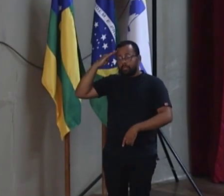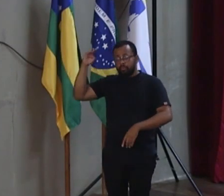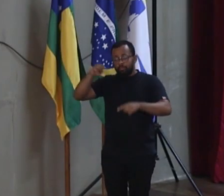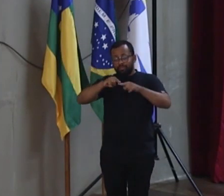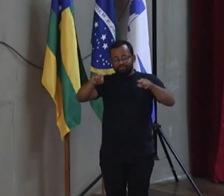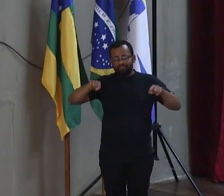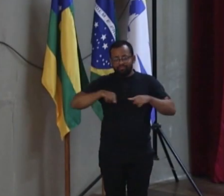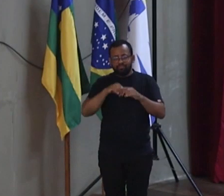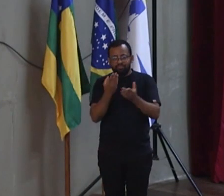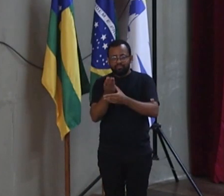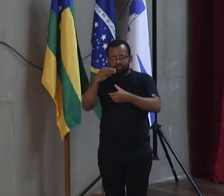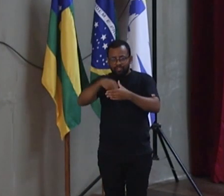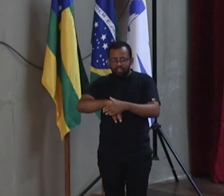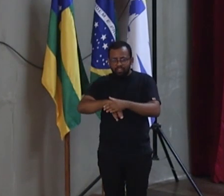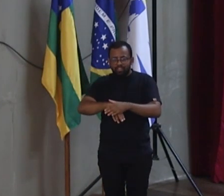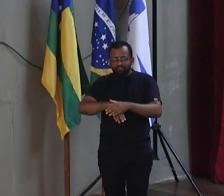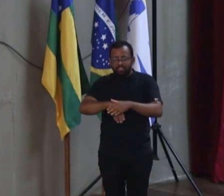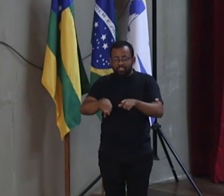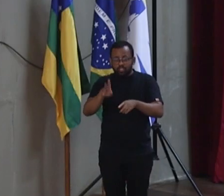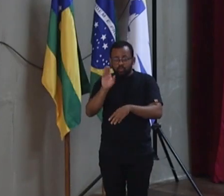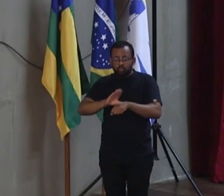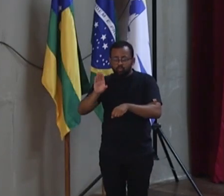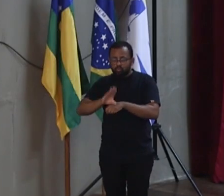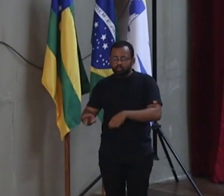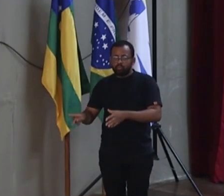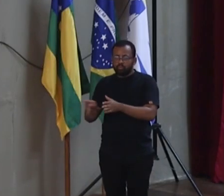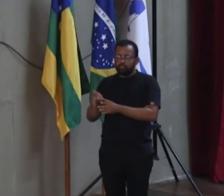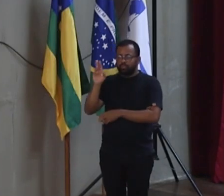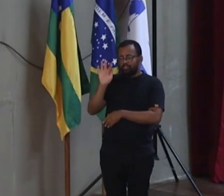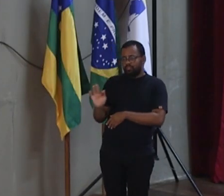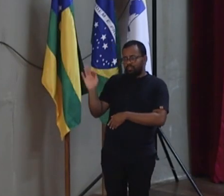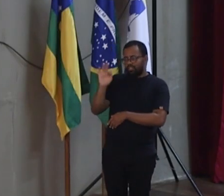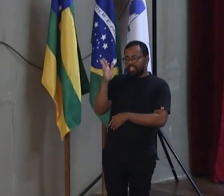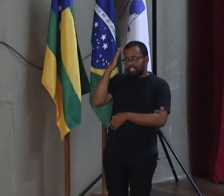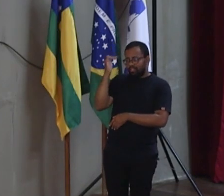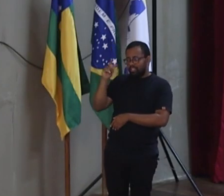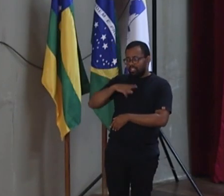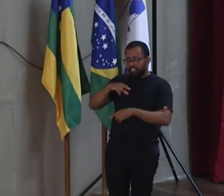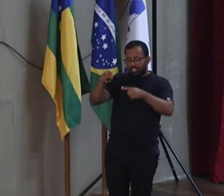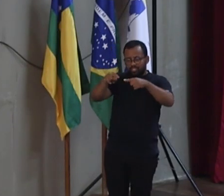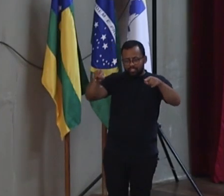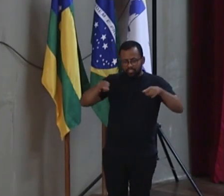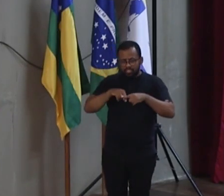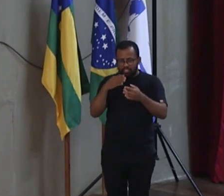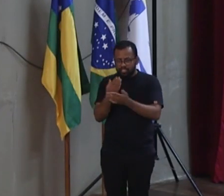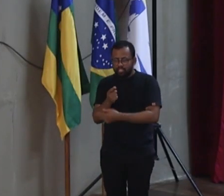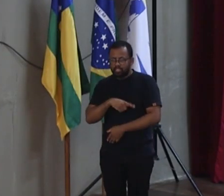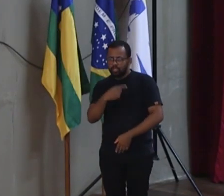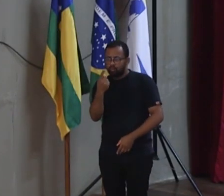salas de aula em cursos universitários. E a gente sabia que tínhamos em cada sala de aula